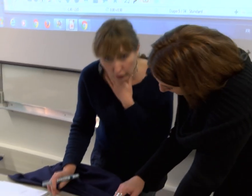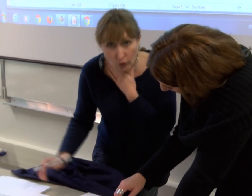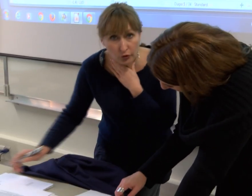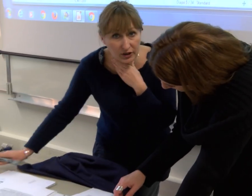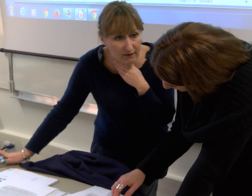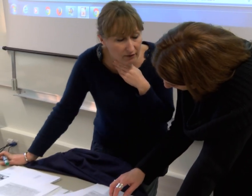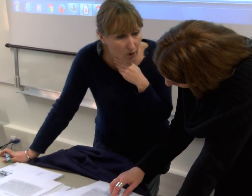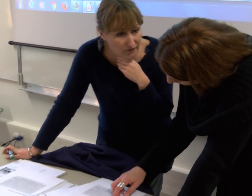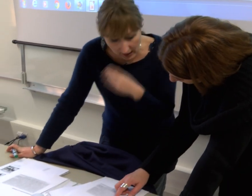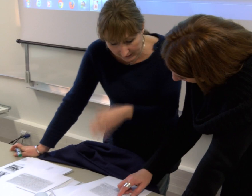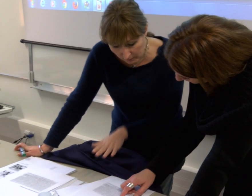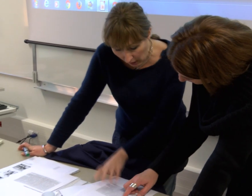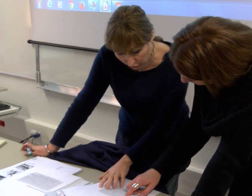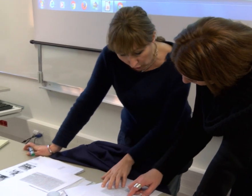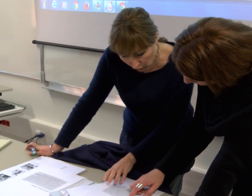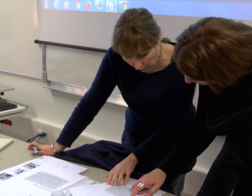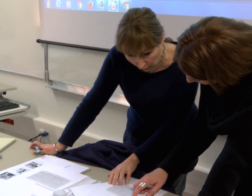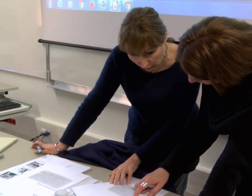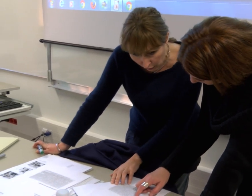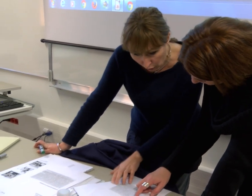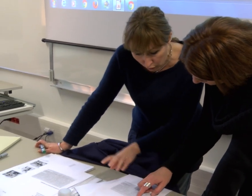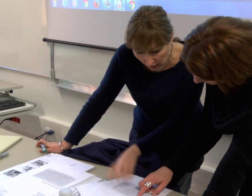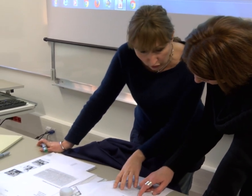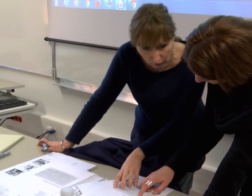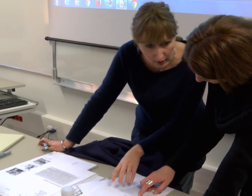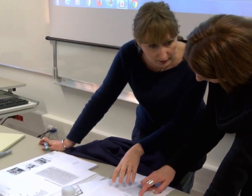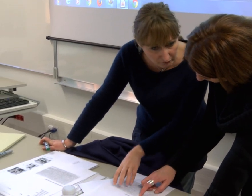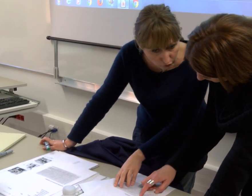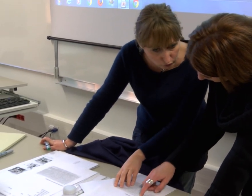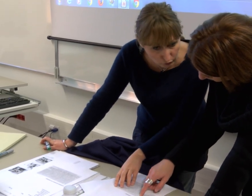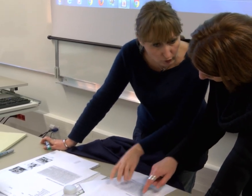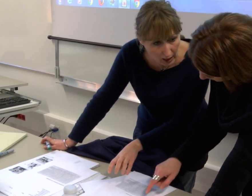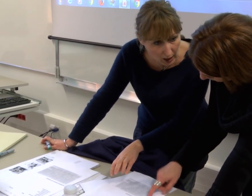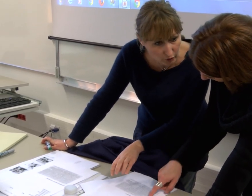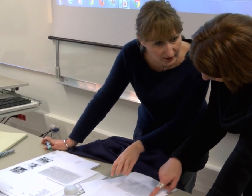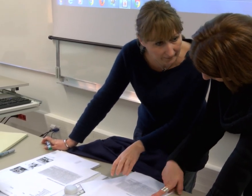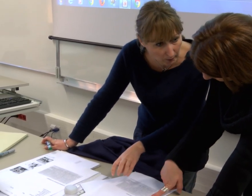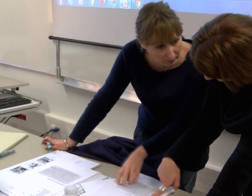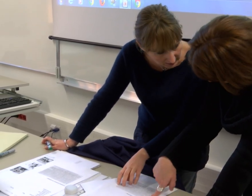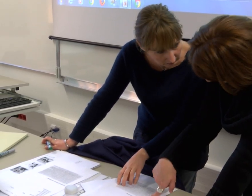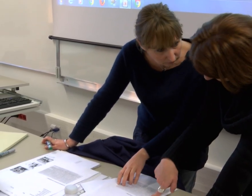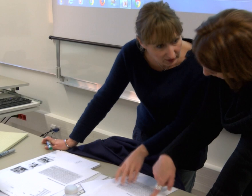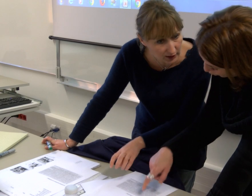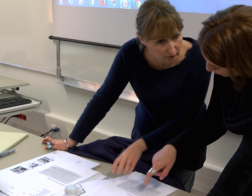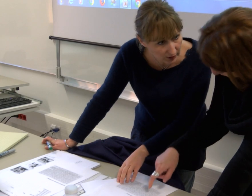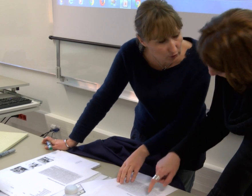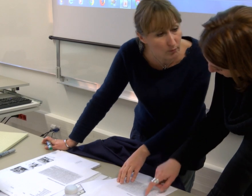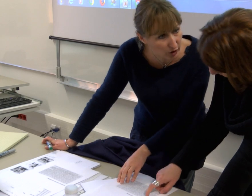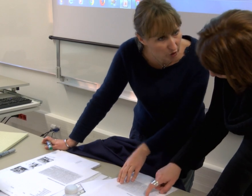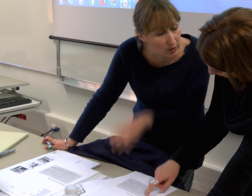Donc, ce qu'il va falloir faire, c'est marchant, donc marchant, c'est bon menu, à un certain prix, et non marchant,